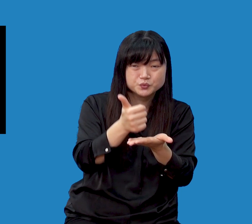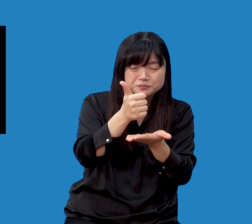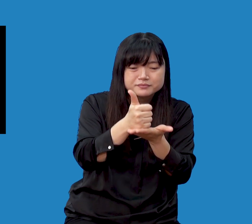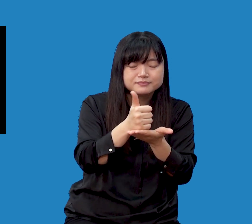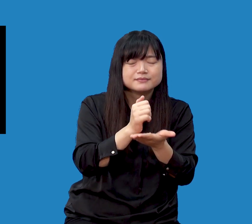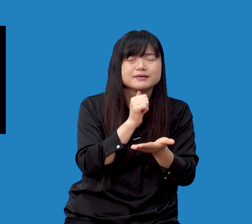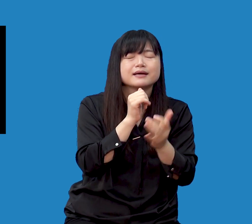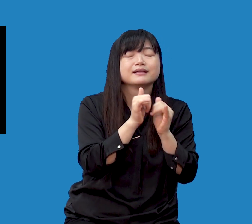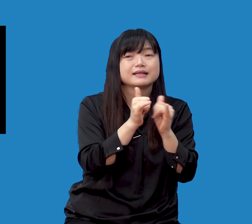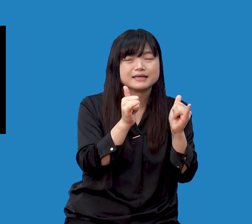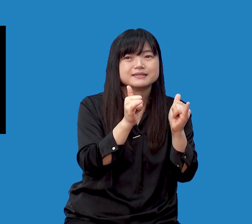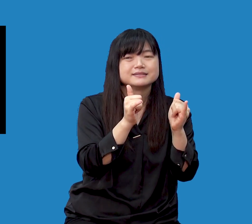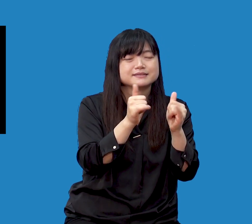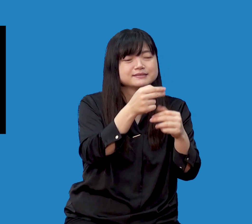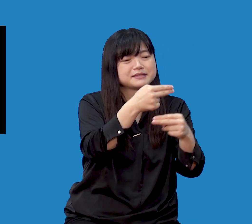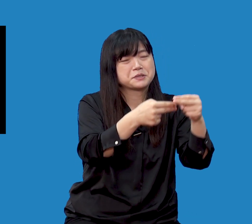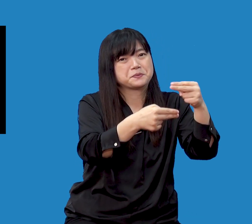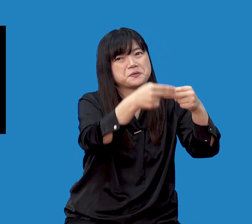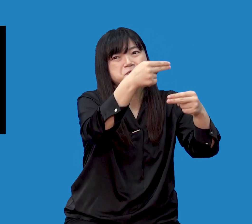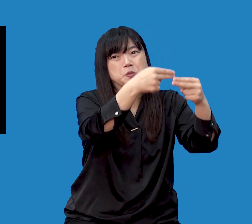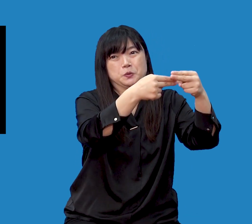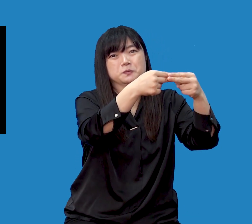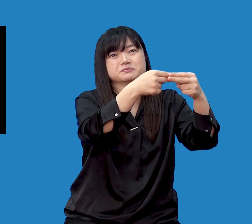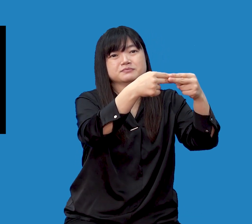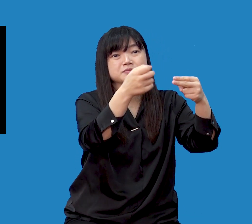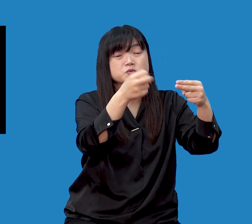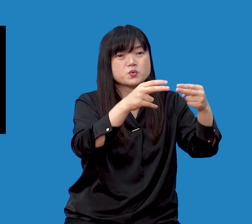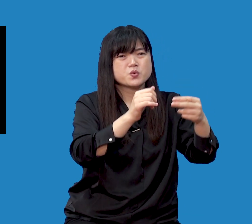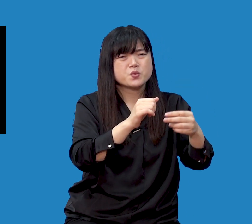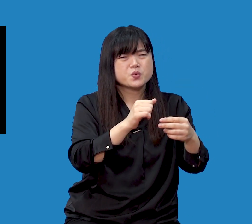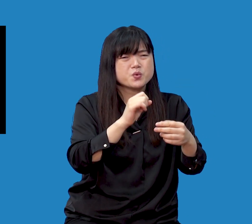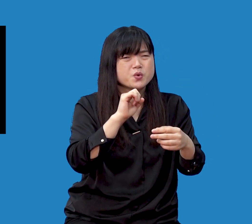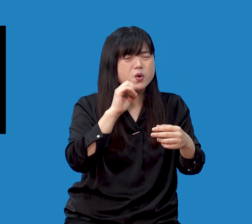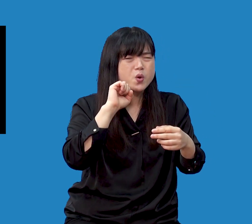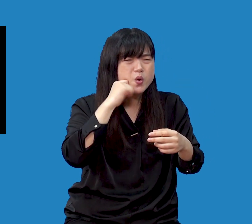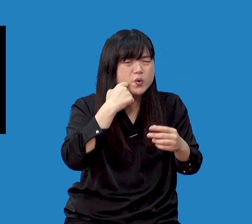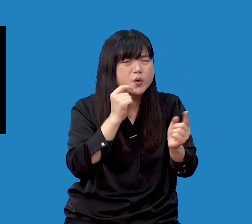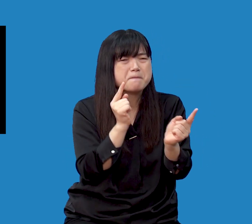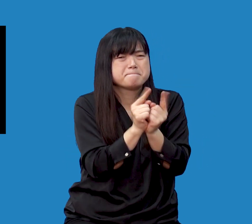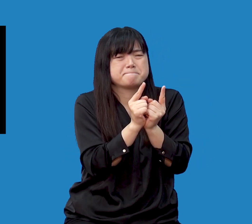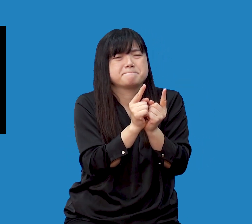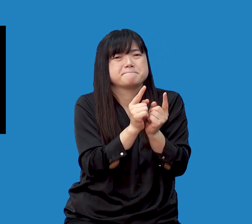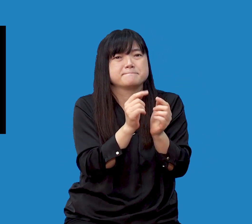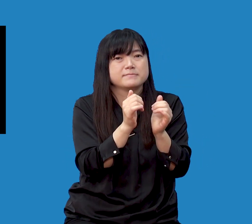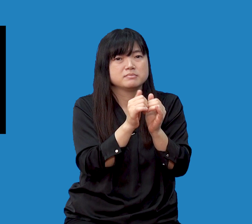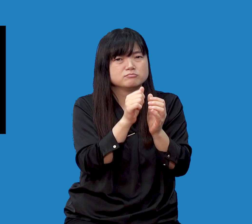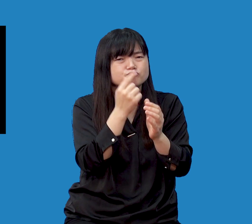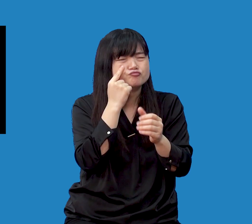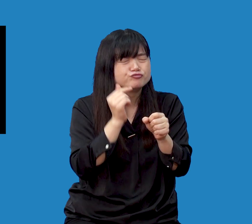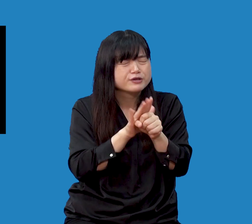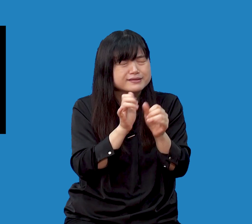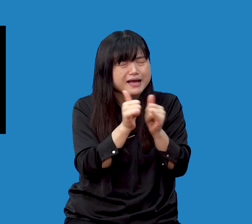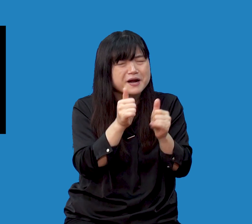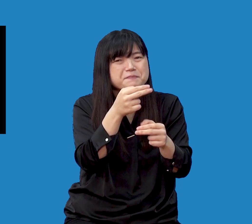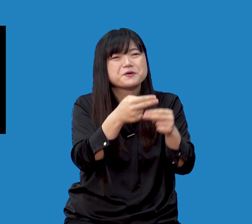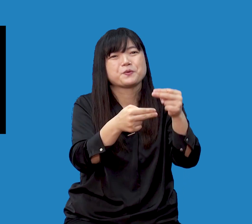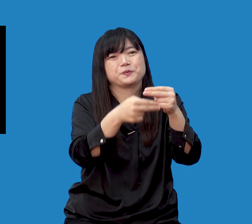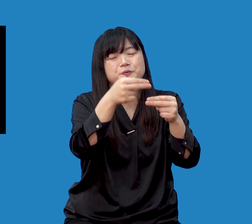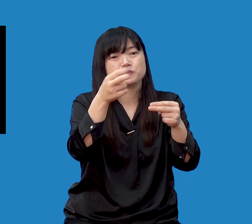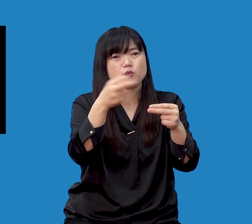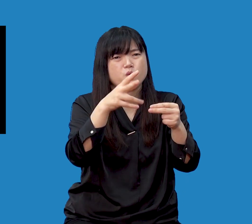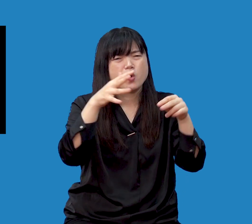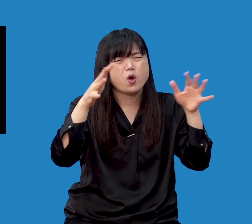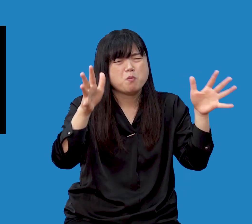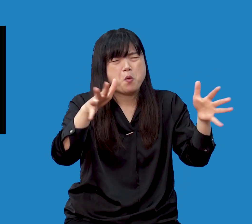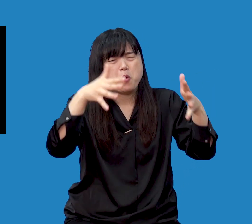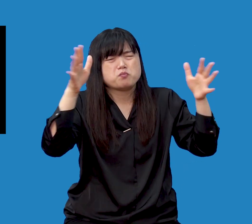참으로 주님께서는 가난한 사람들의 요새이시며 곤경에 빠진 불쌍한 사람들의